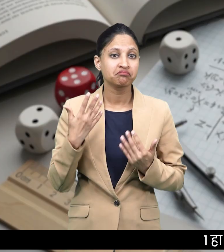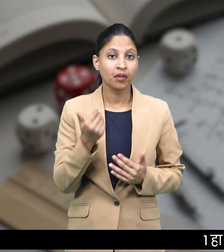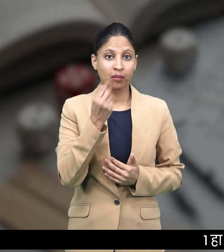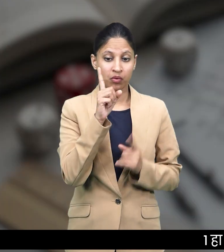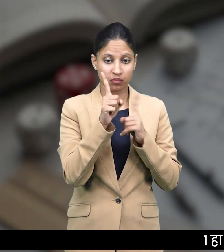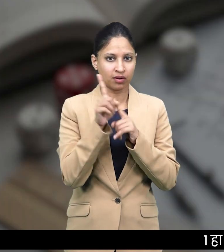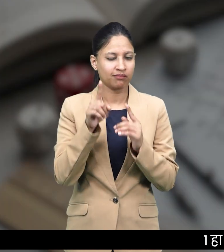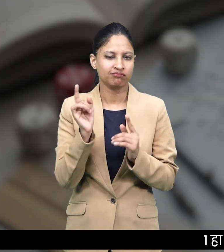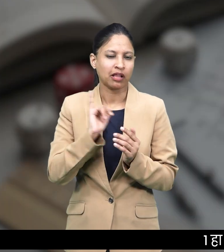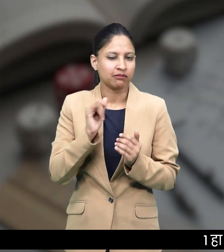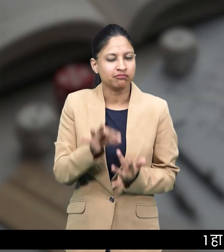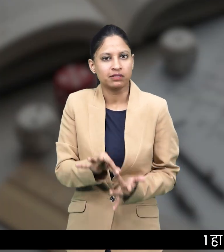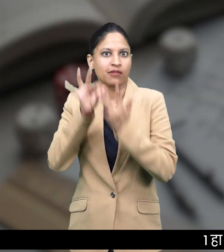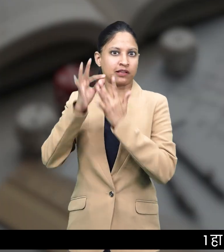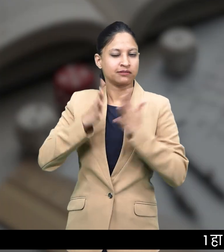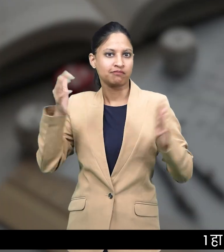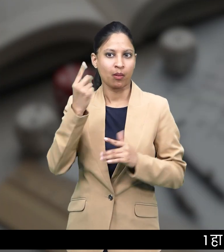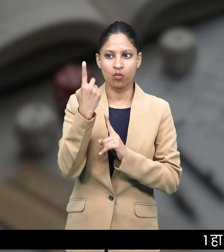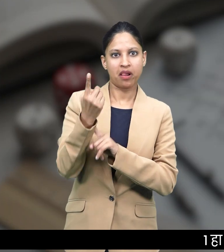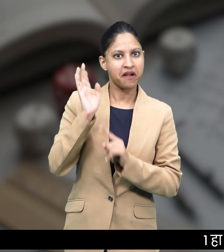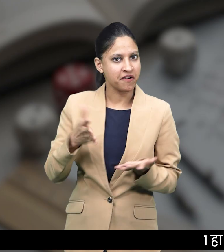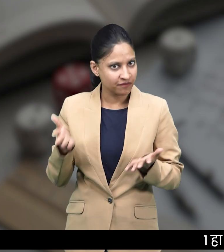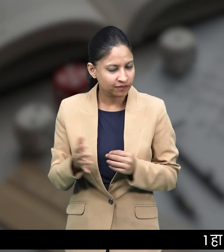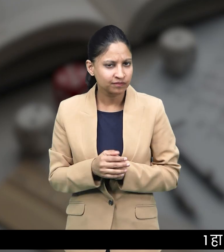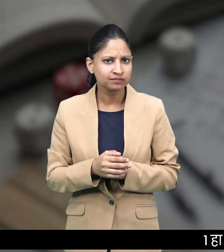1 हा आकडा खूप खास आहे.